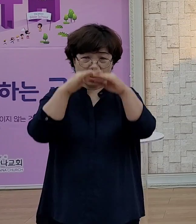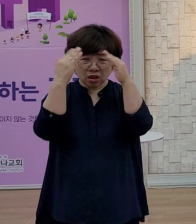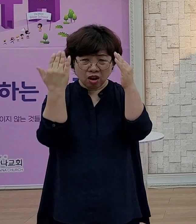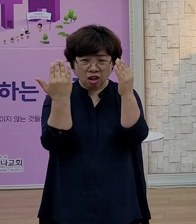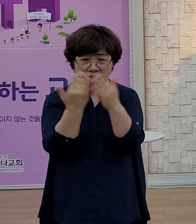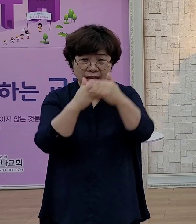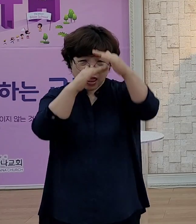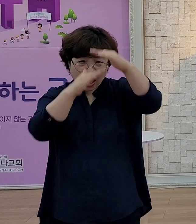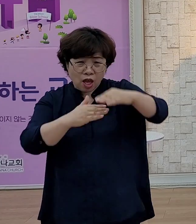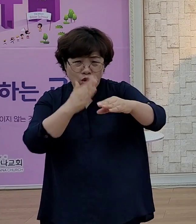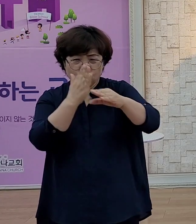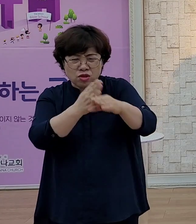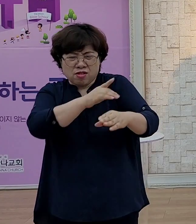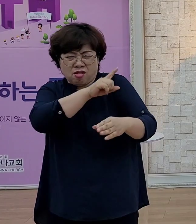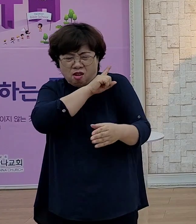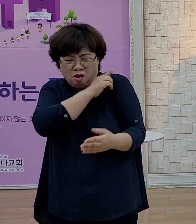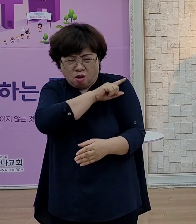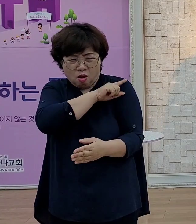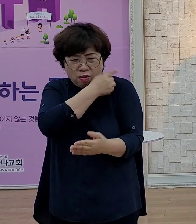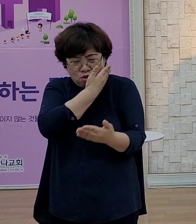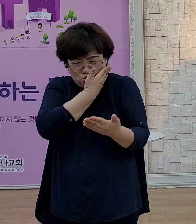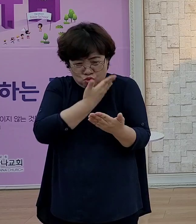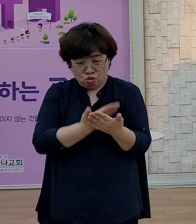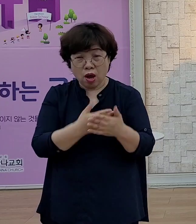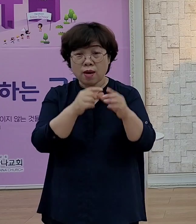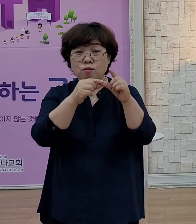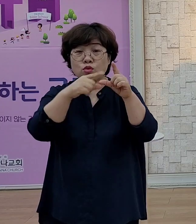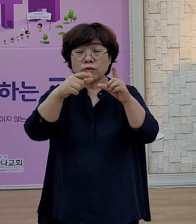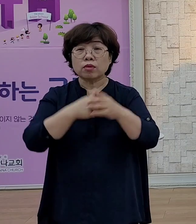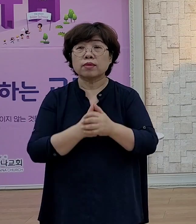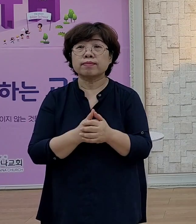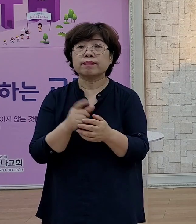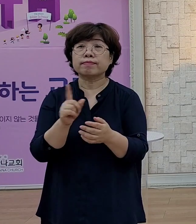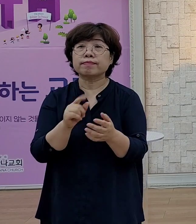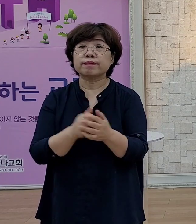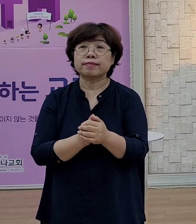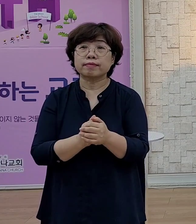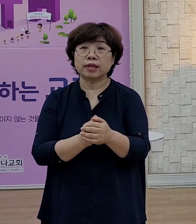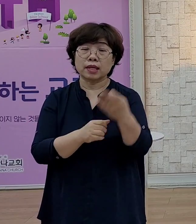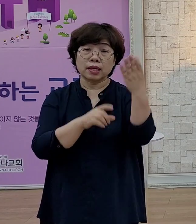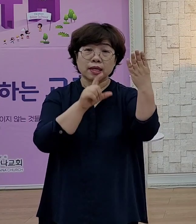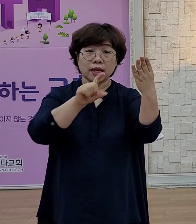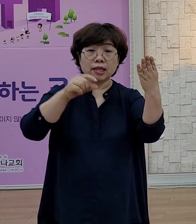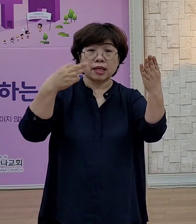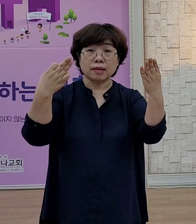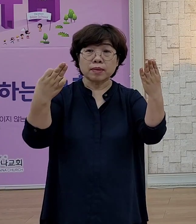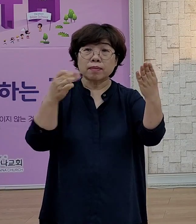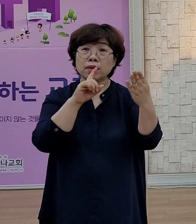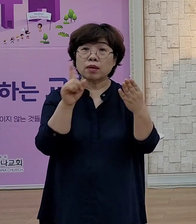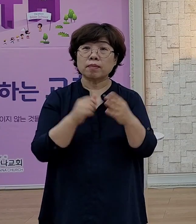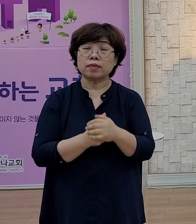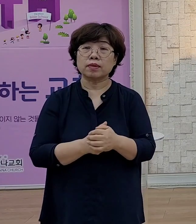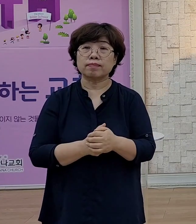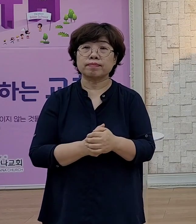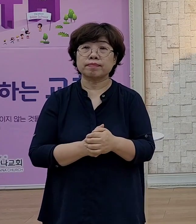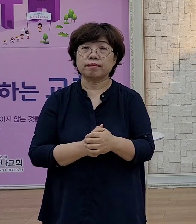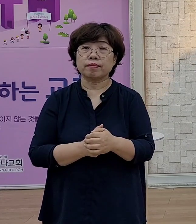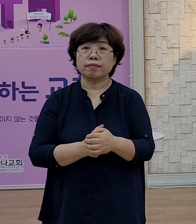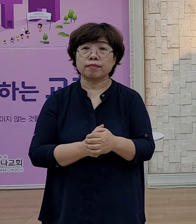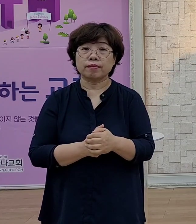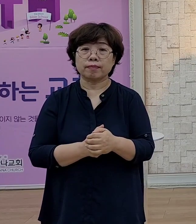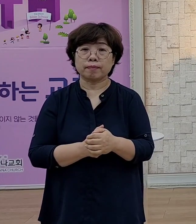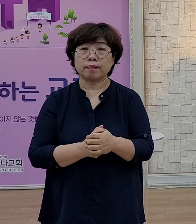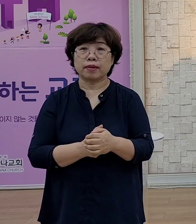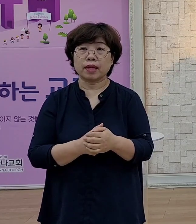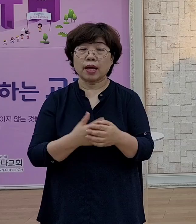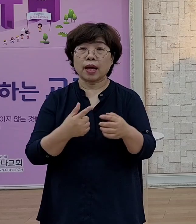정말 가장 중요한 이야기예요. 자, 13절에 뭐라고 말하는가? 이거 아주 핵심 구절인데 오늘